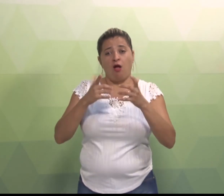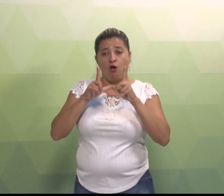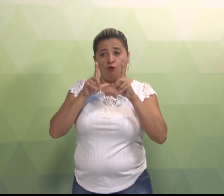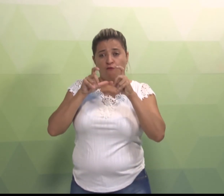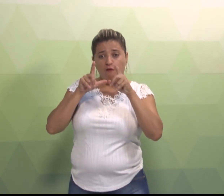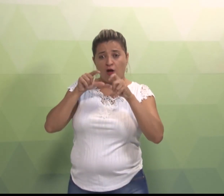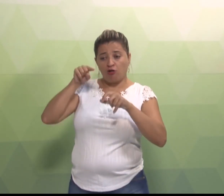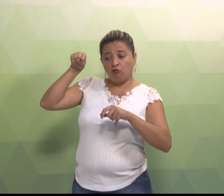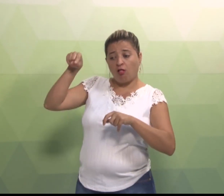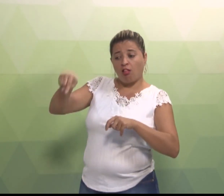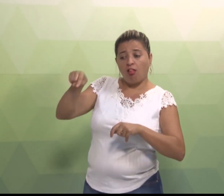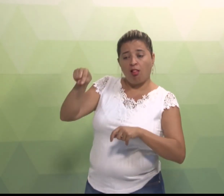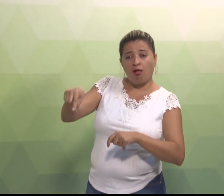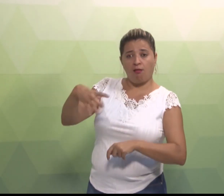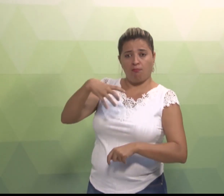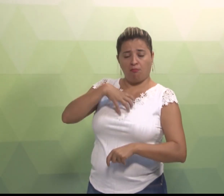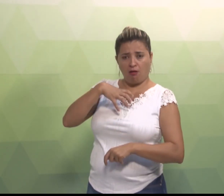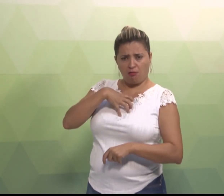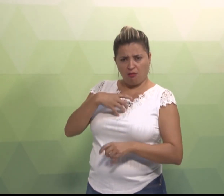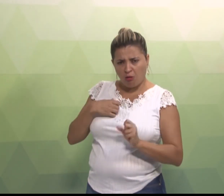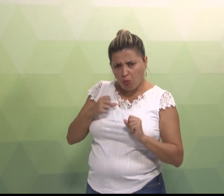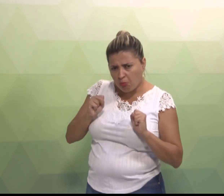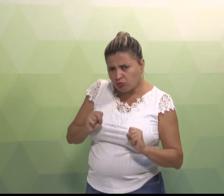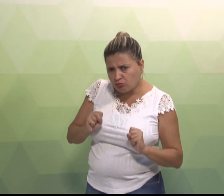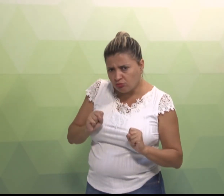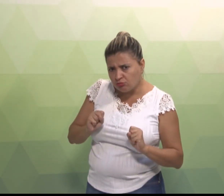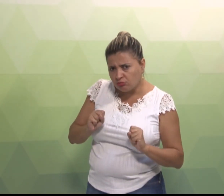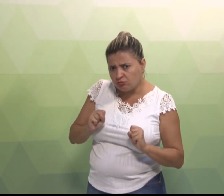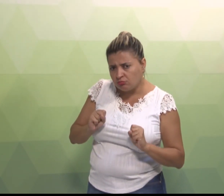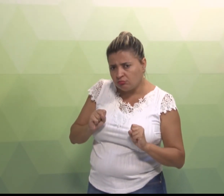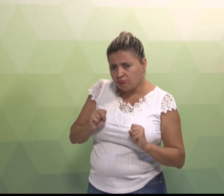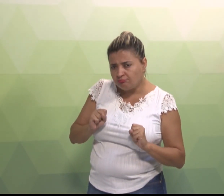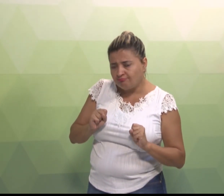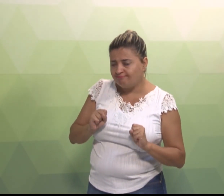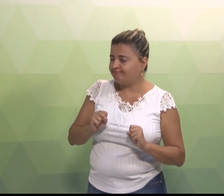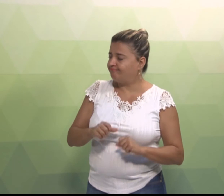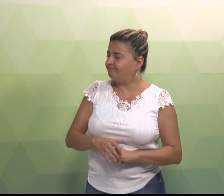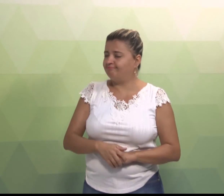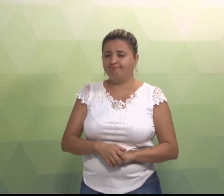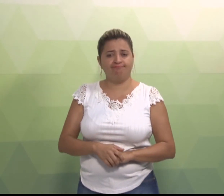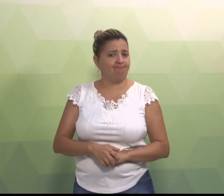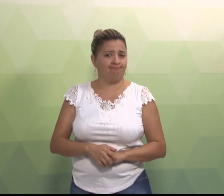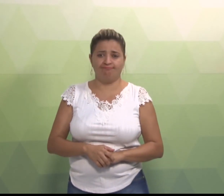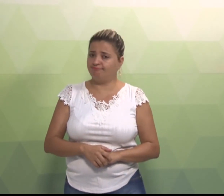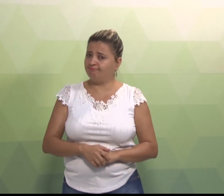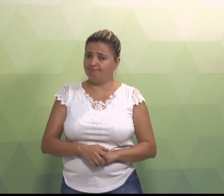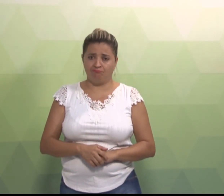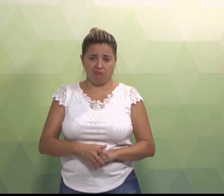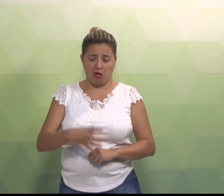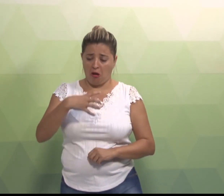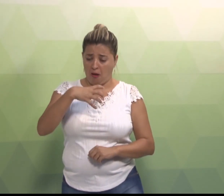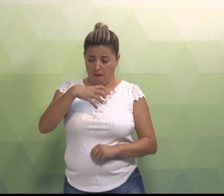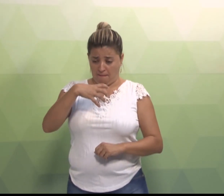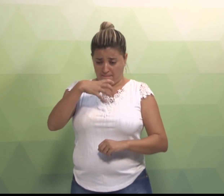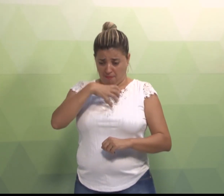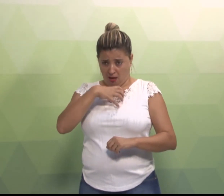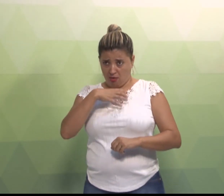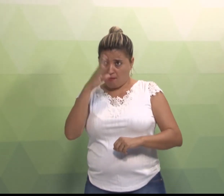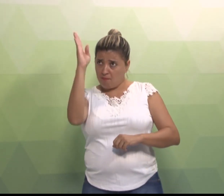quero viajar para Bahia aqui. Eu posso utilizar dessa forma na minha sinalização? A